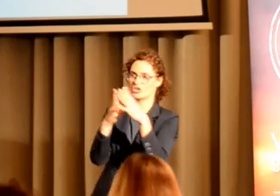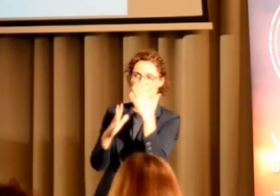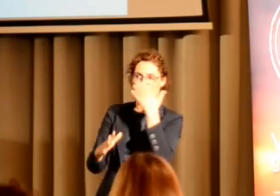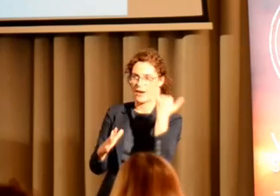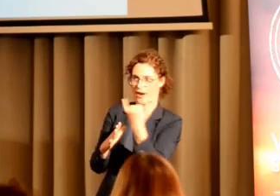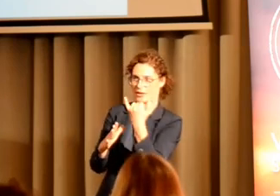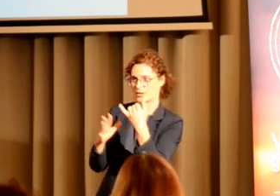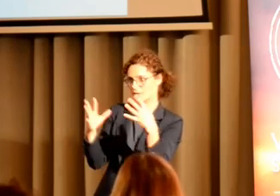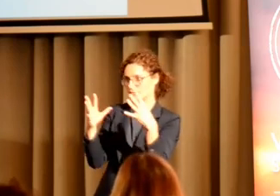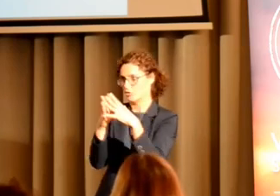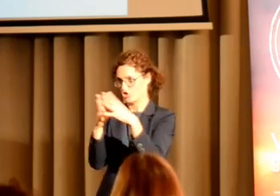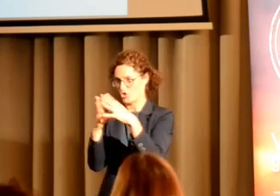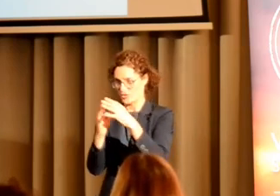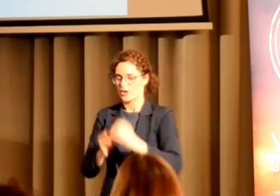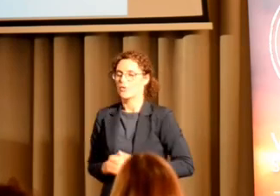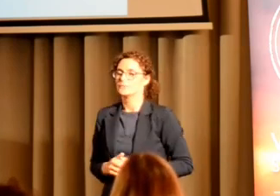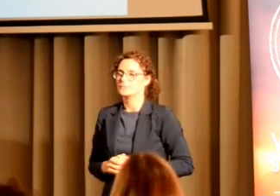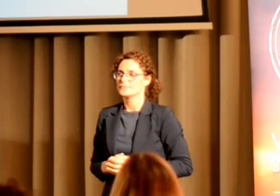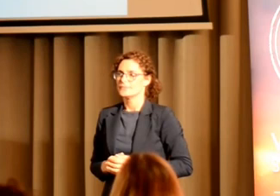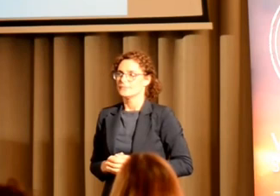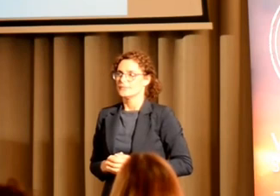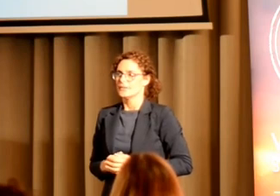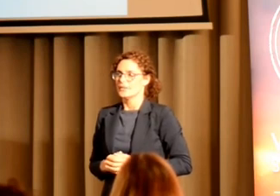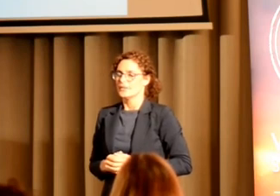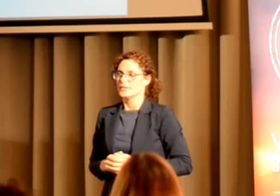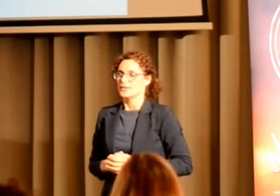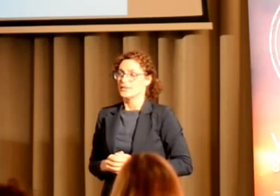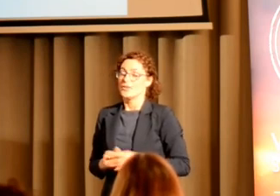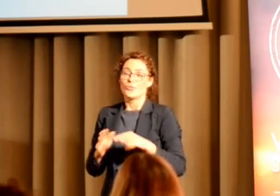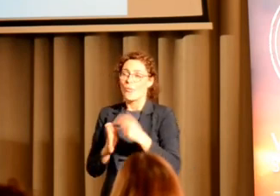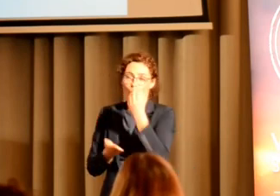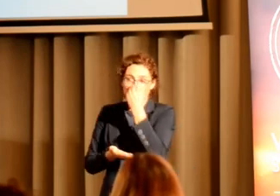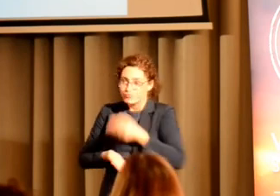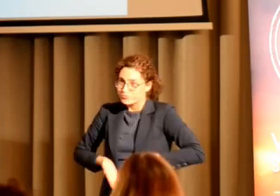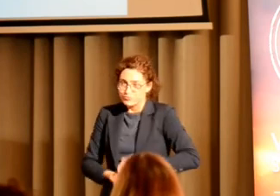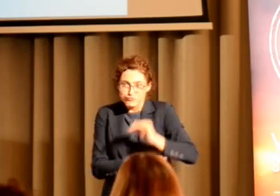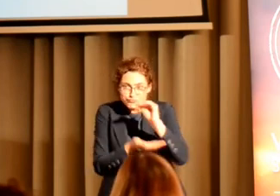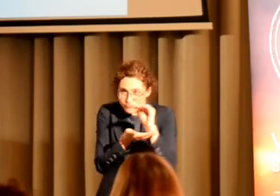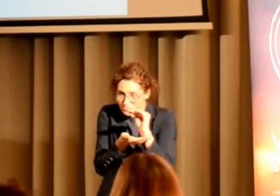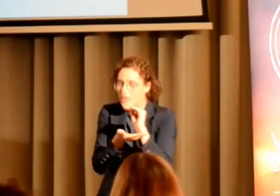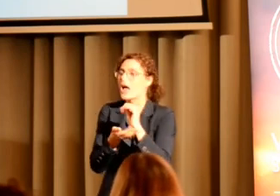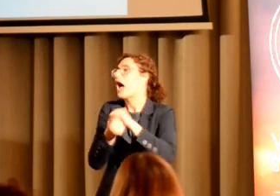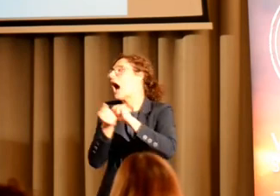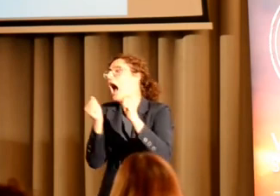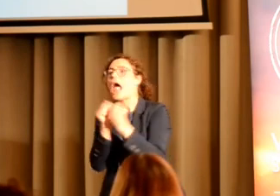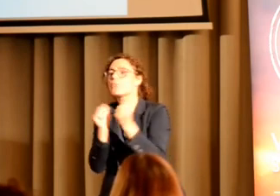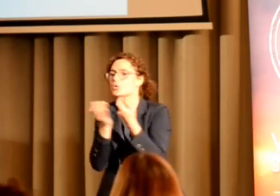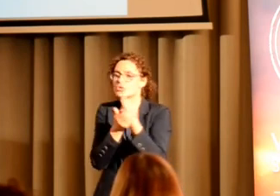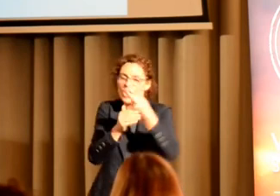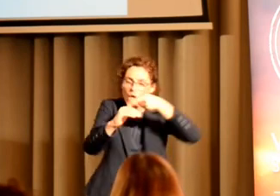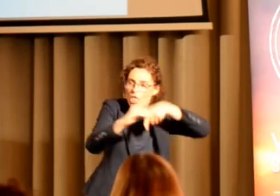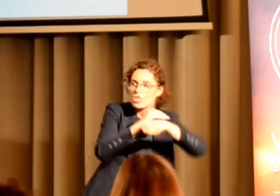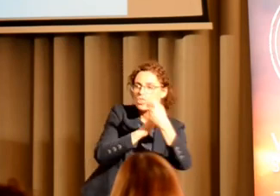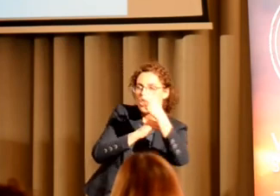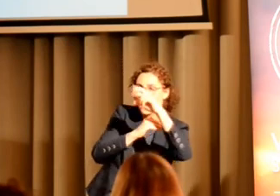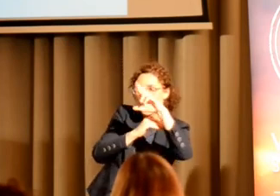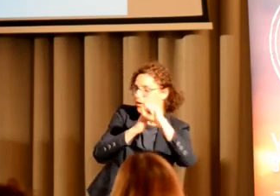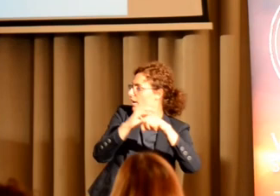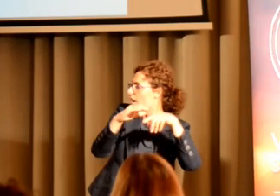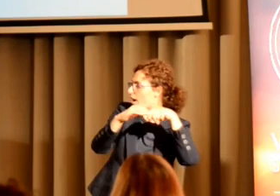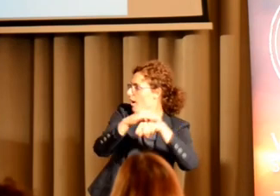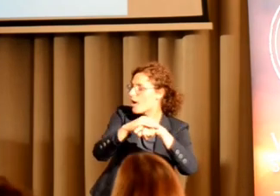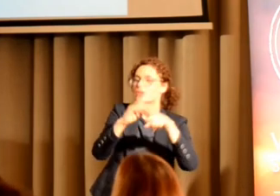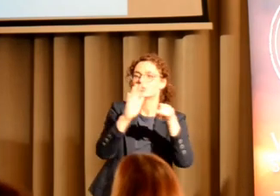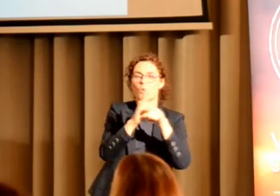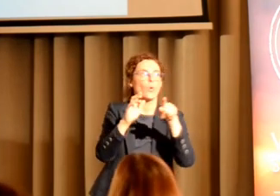maja. Tak naprawdę te maluchy rodzą się albo w norach, bo w norach jest dość bezpiecznie,